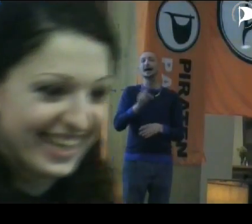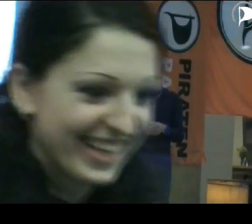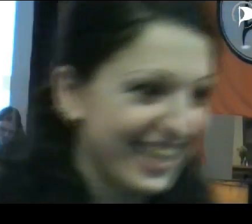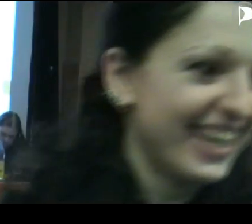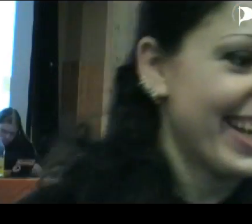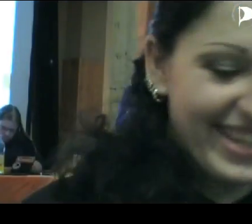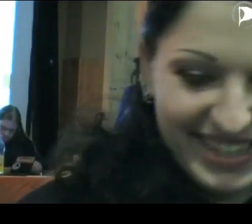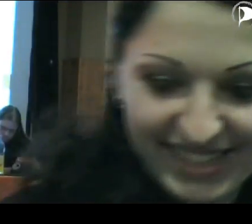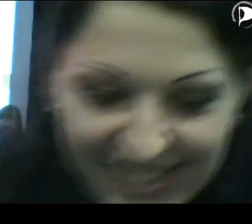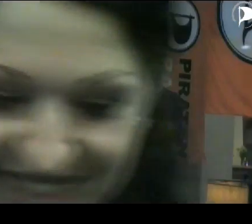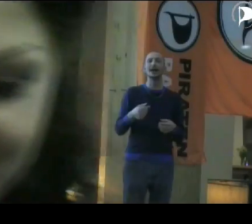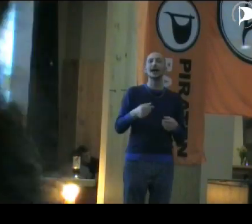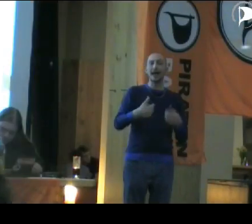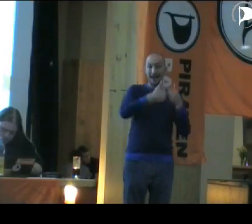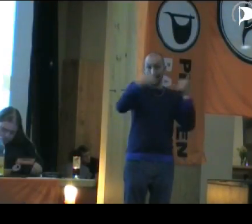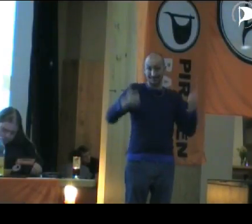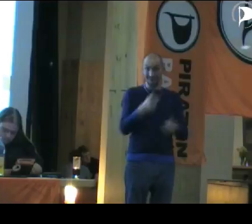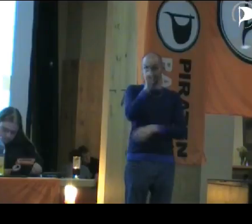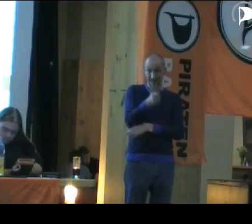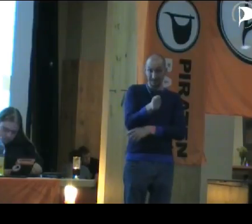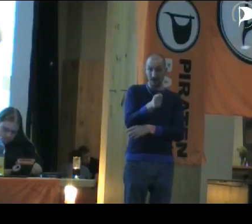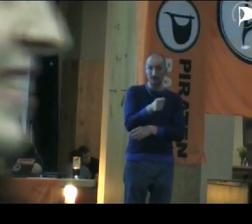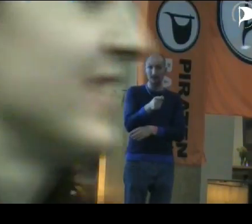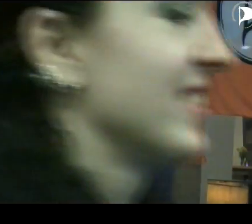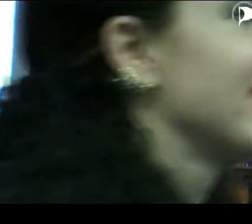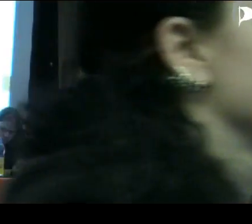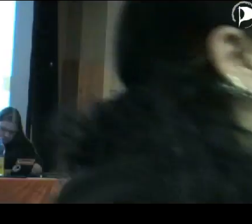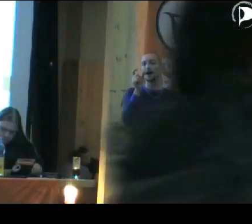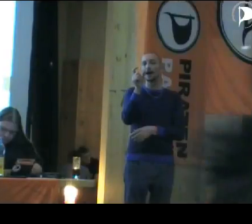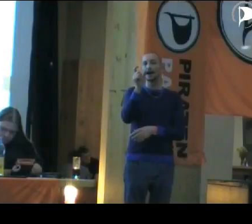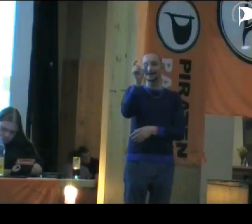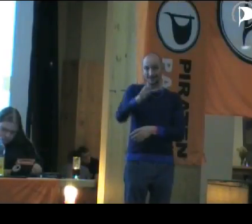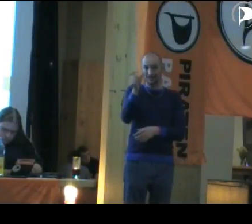die kandidatin ersatzrichter bitte hier auf die bühne